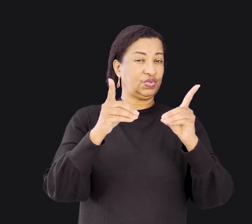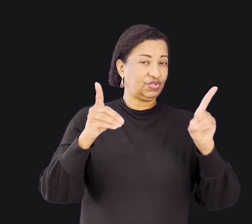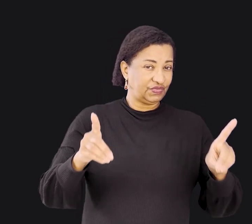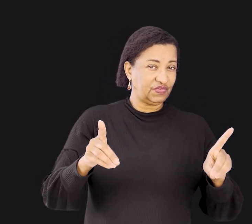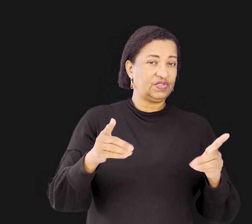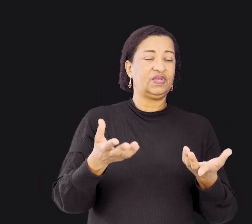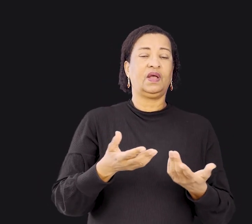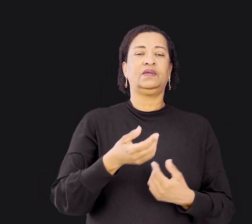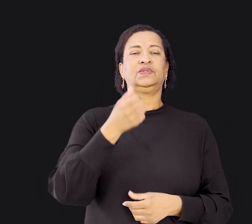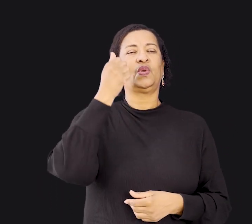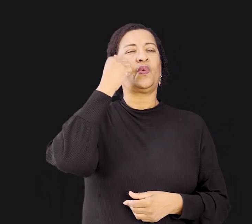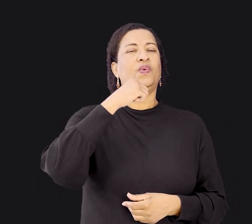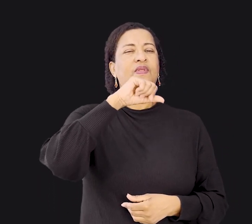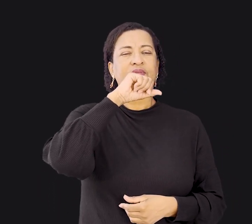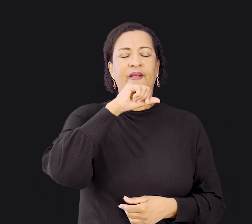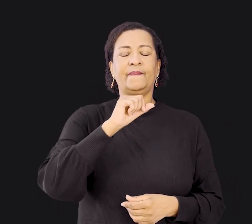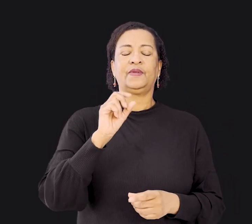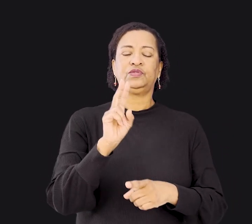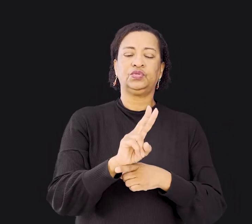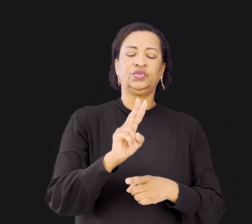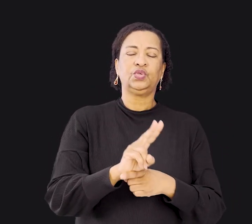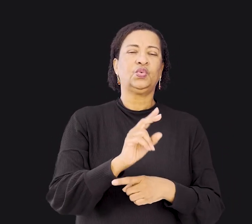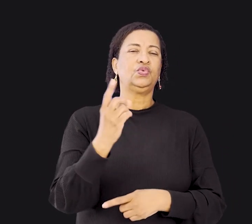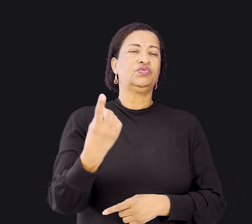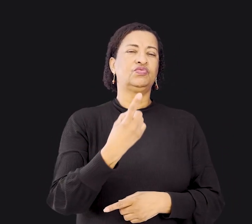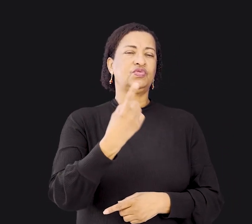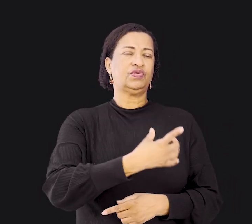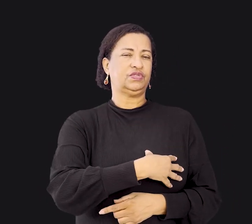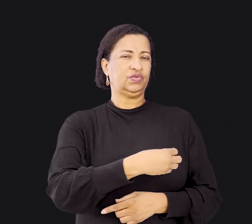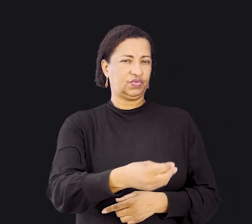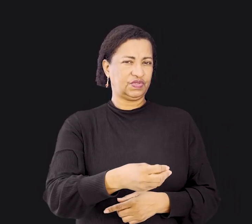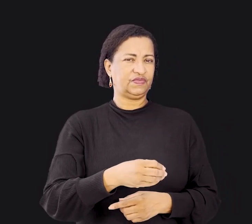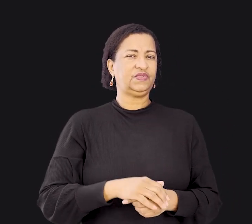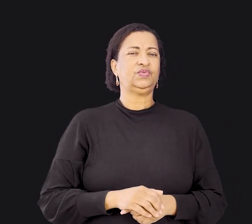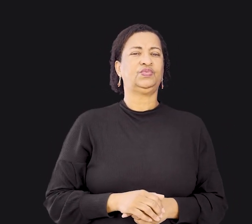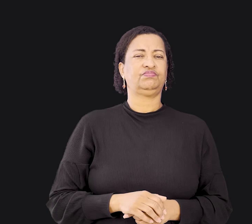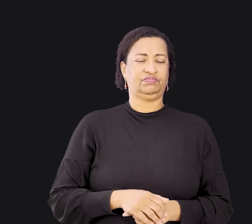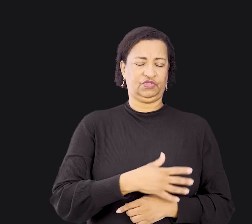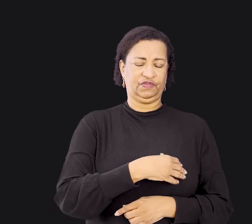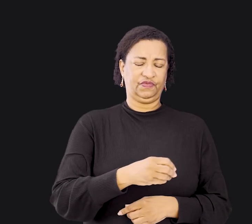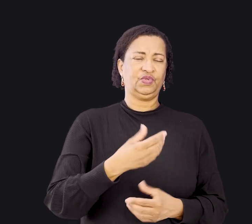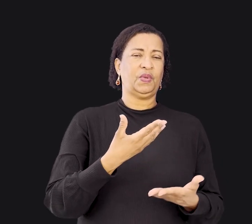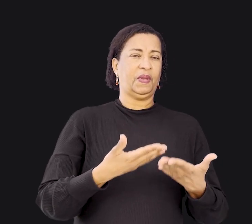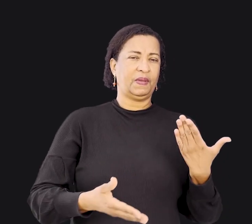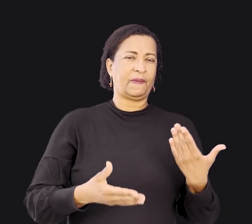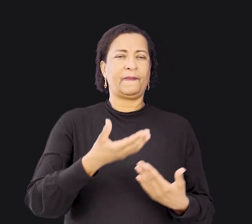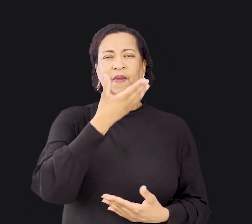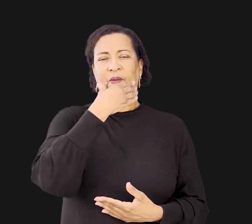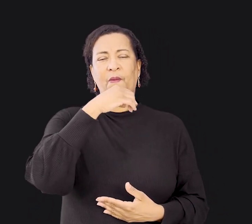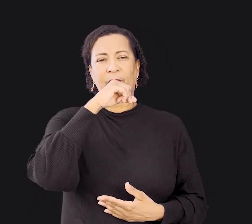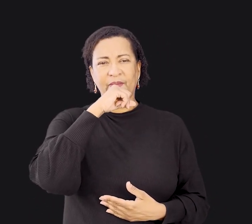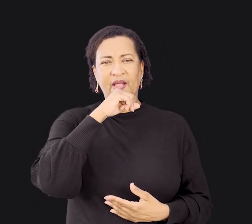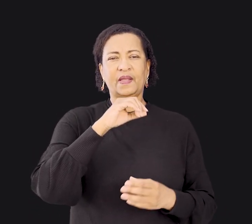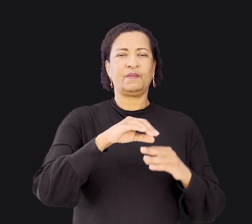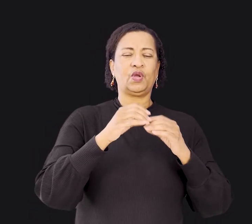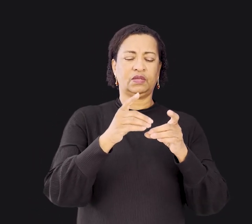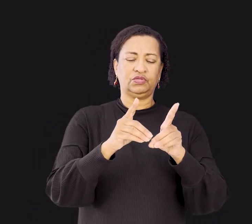que criam sozinhas seus filhos e os filhos que perderam seus pais por causa do divórcio e separação, sabe, então a nossa religião